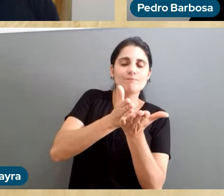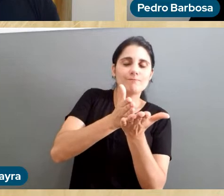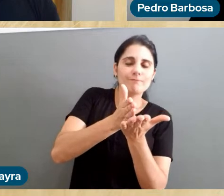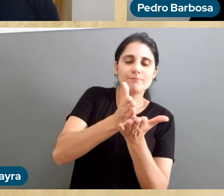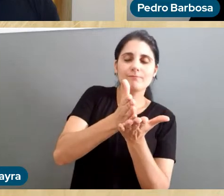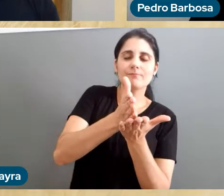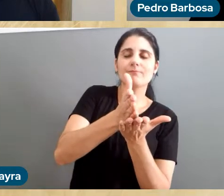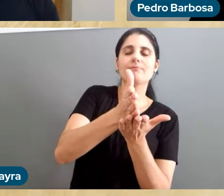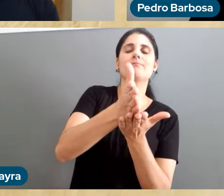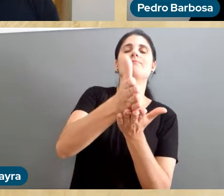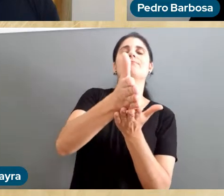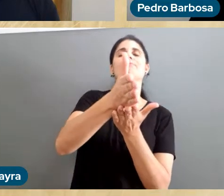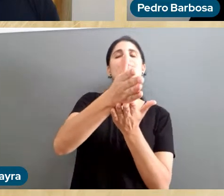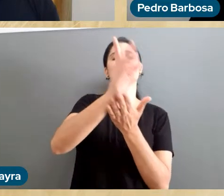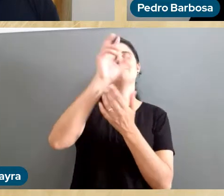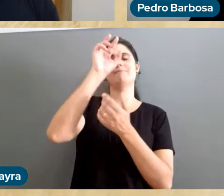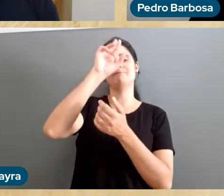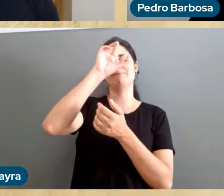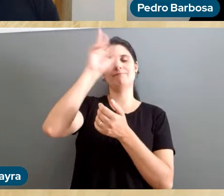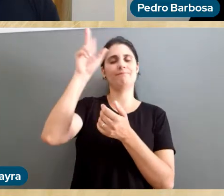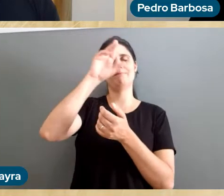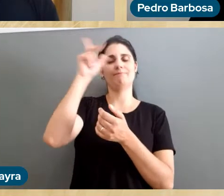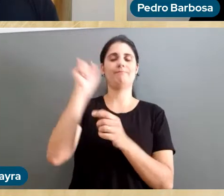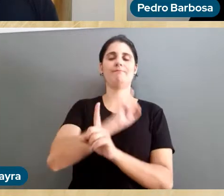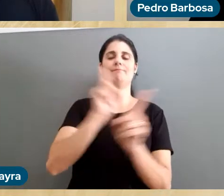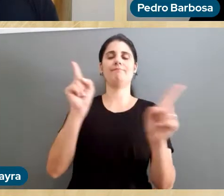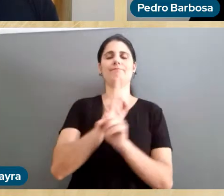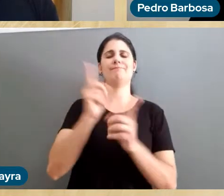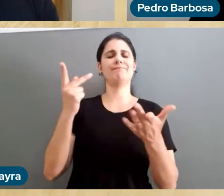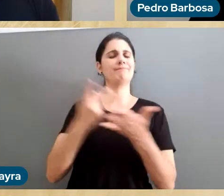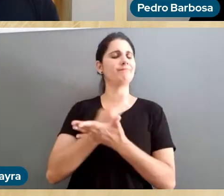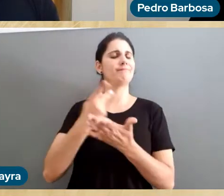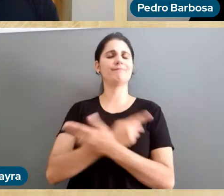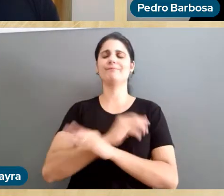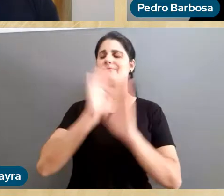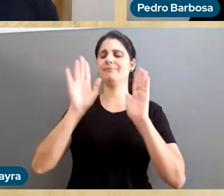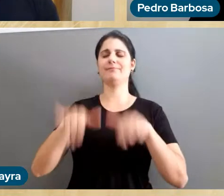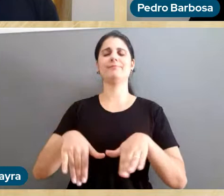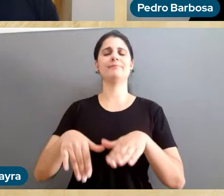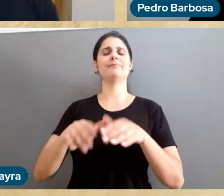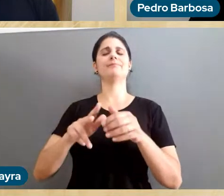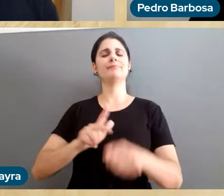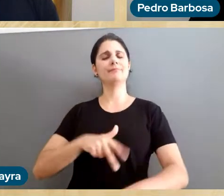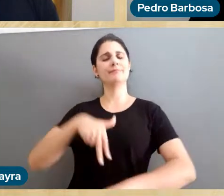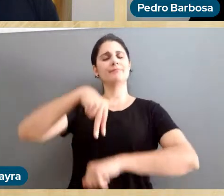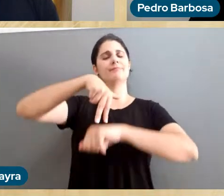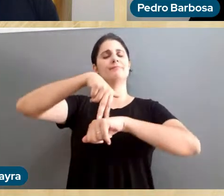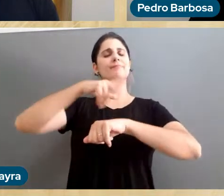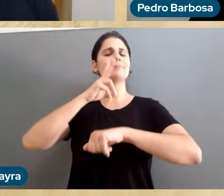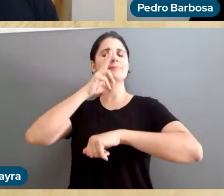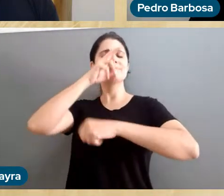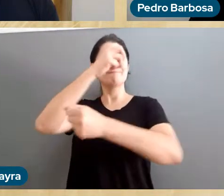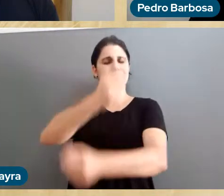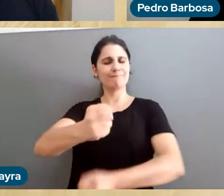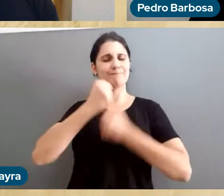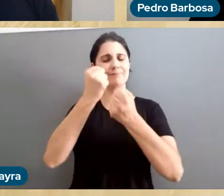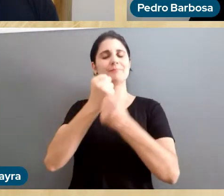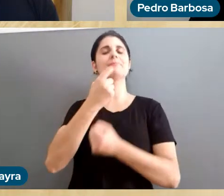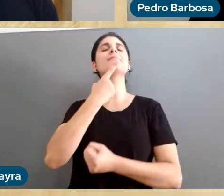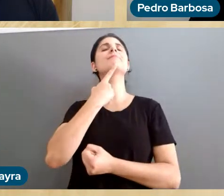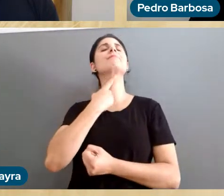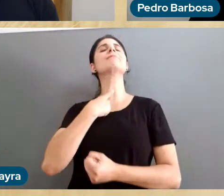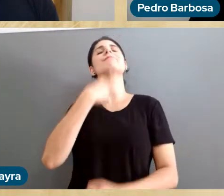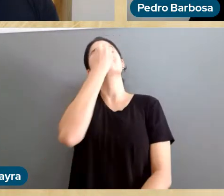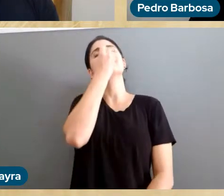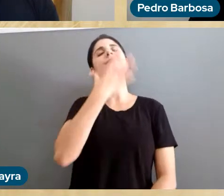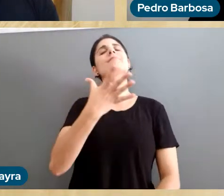dos equívocos e dos erros. Que nós tenhamos a necessária força, disposição e boa vontade de cumprir